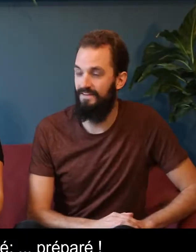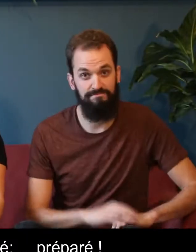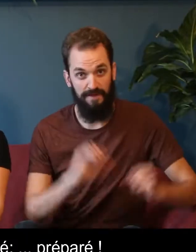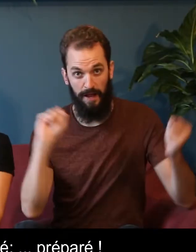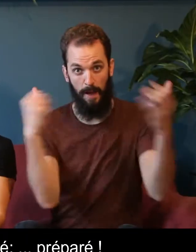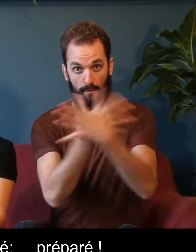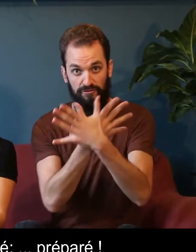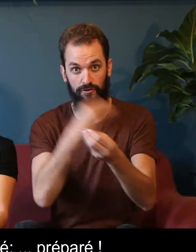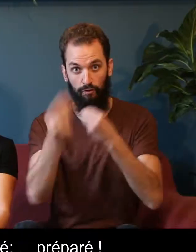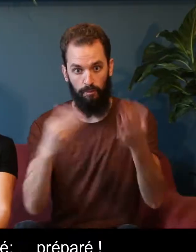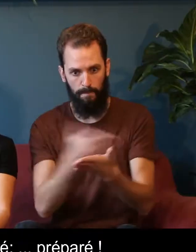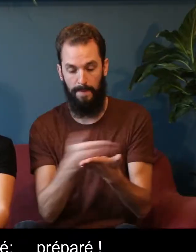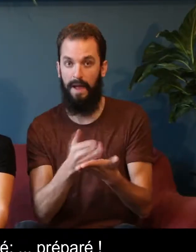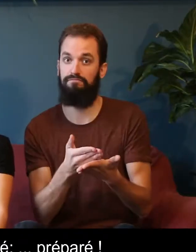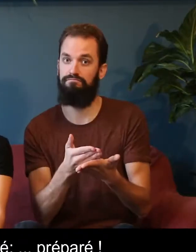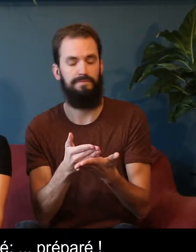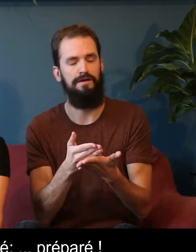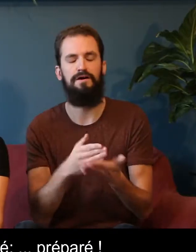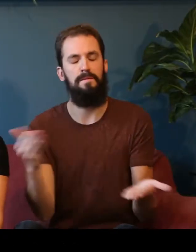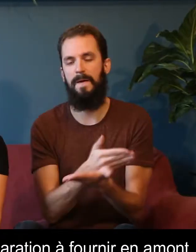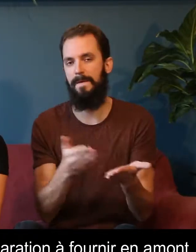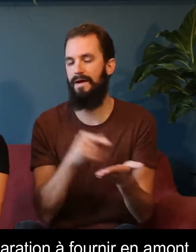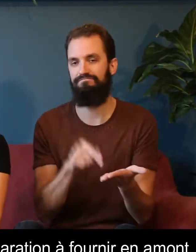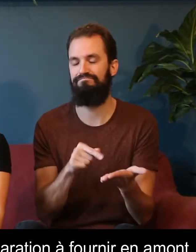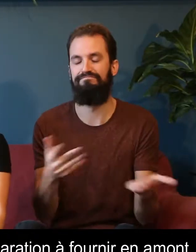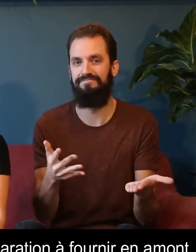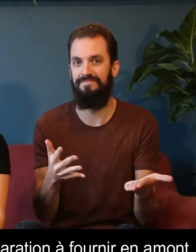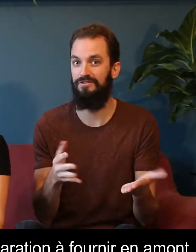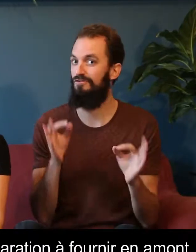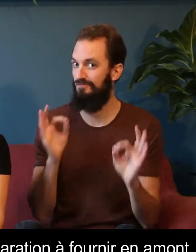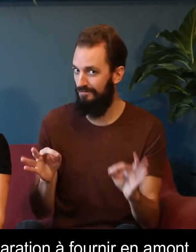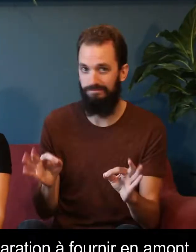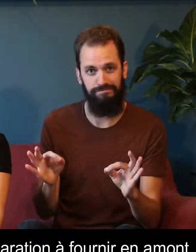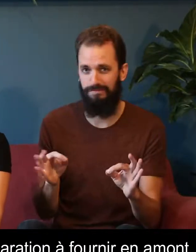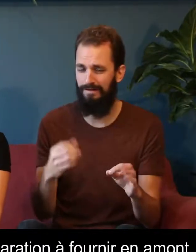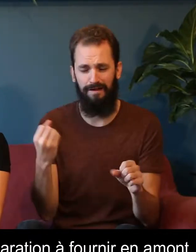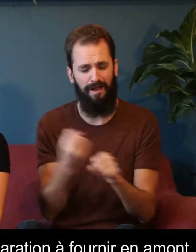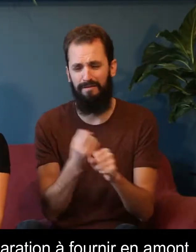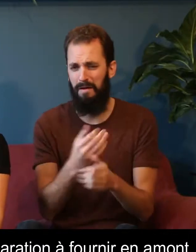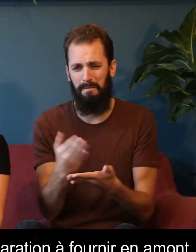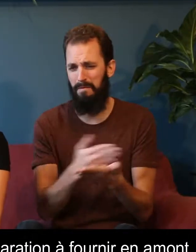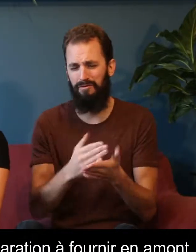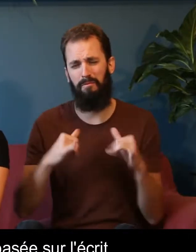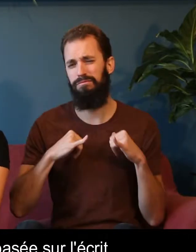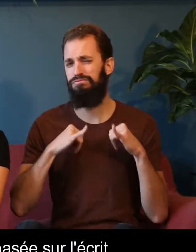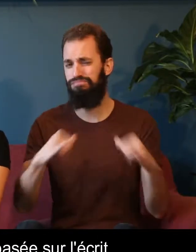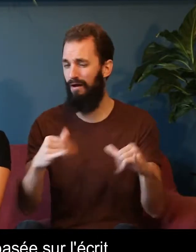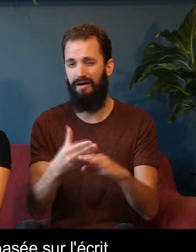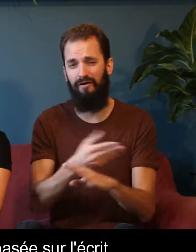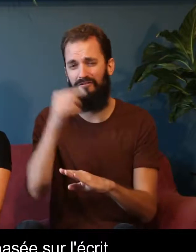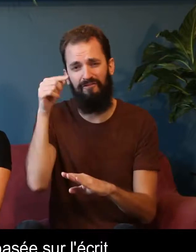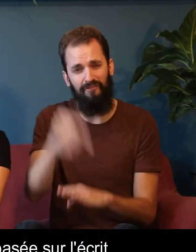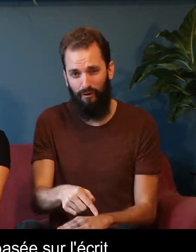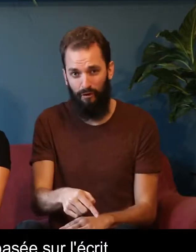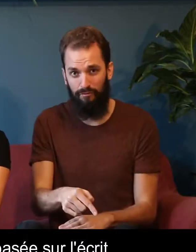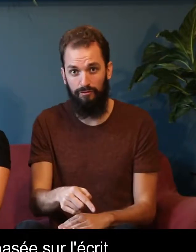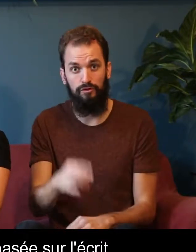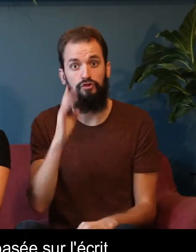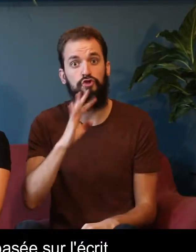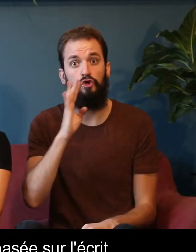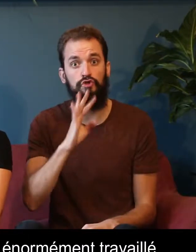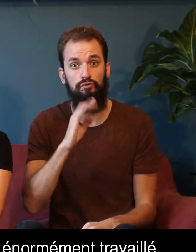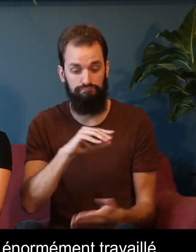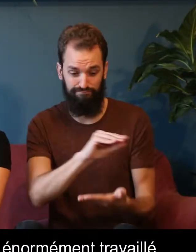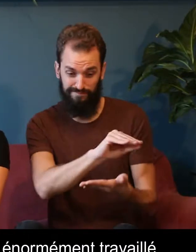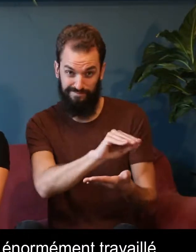Improviser ou préparer ? Euh, préparer. Oui, il y un gros travail de préparation à fournir en amont, parce qu'une chanson est basée